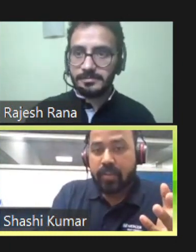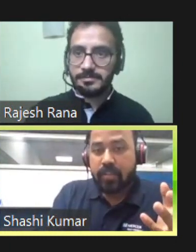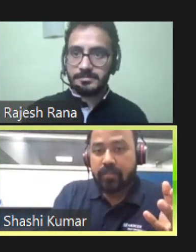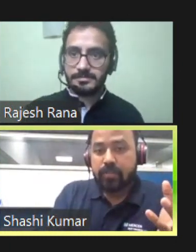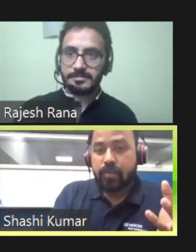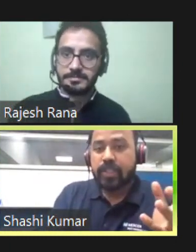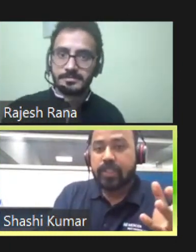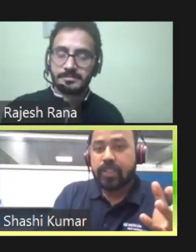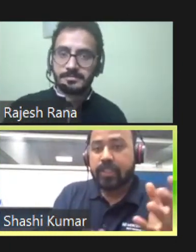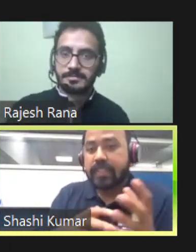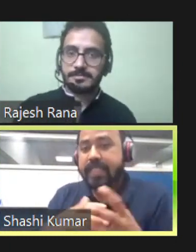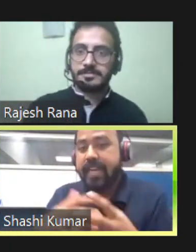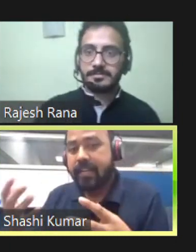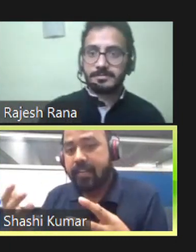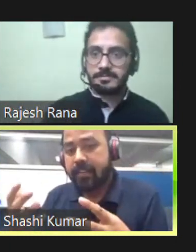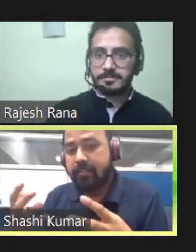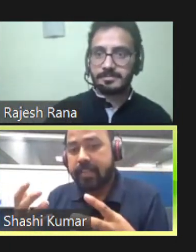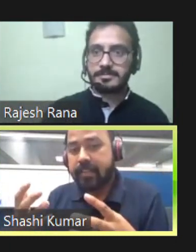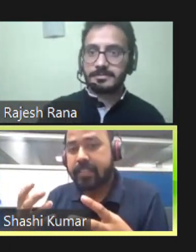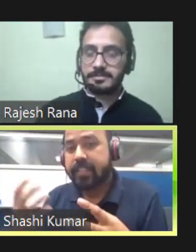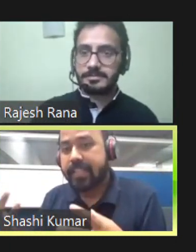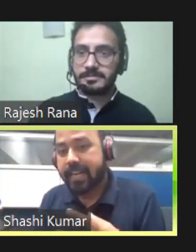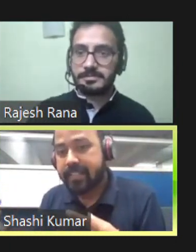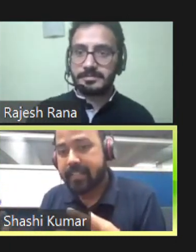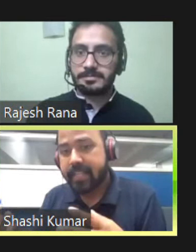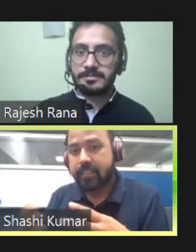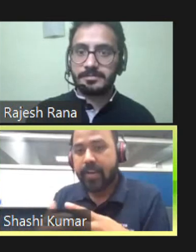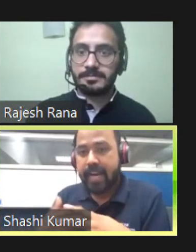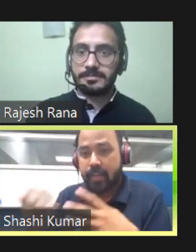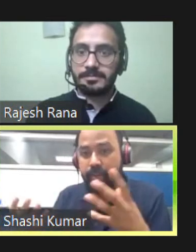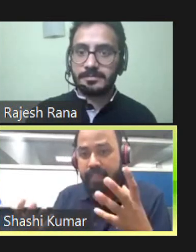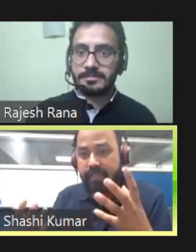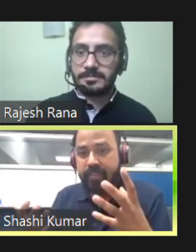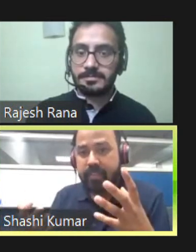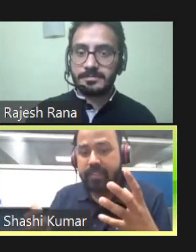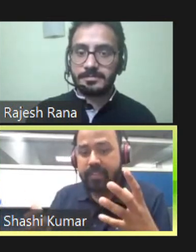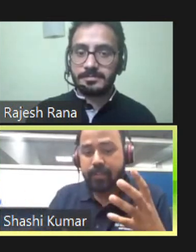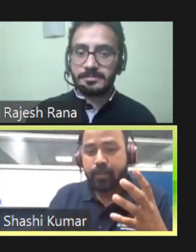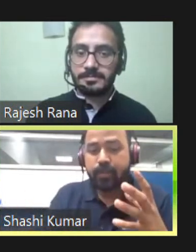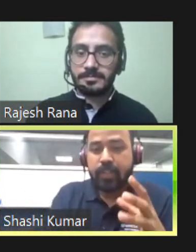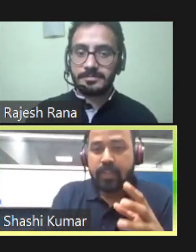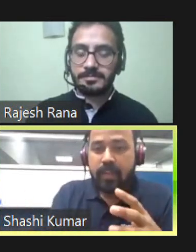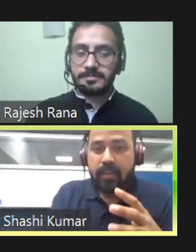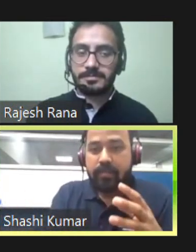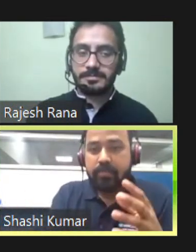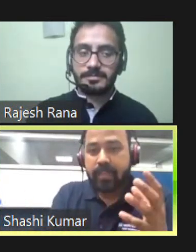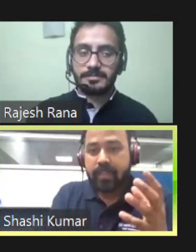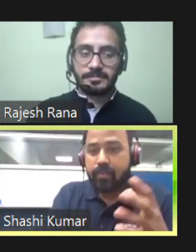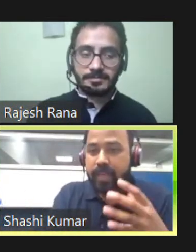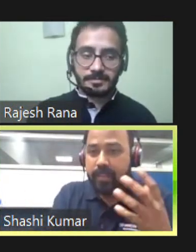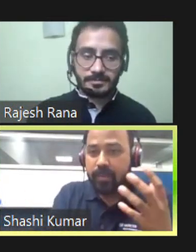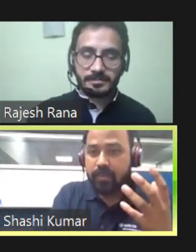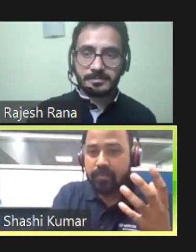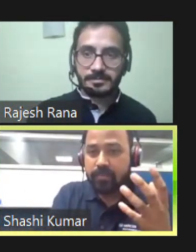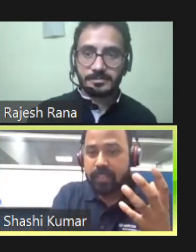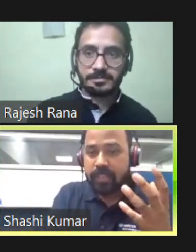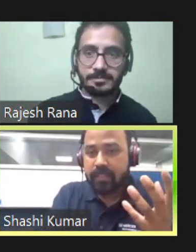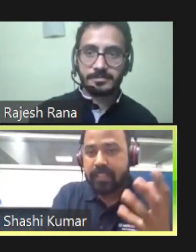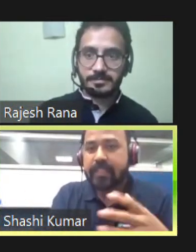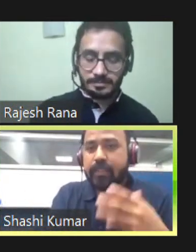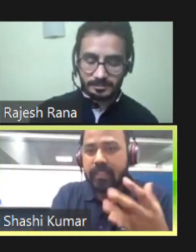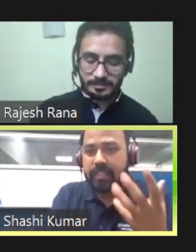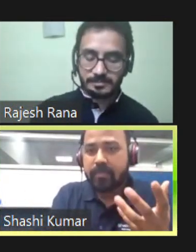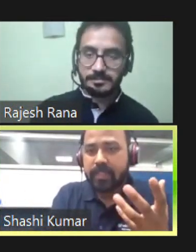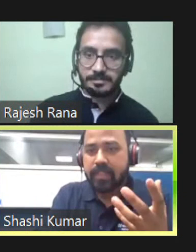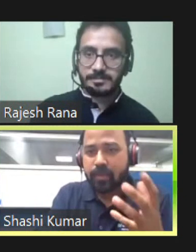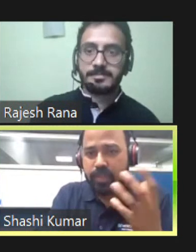और कुछ स्टडी गाइड्स देख सकते हो, हैंडआउट्स रेफर कर सकते हो, राइट। वो हैंडआउट्स से इजी